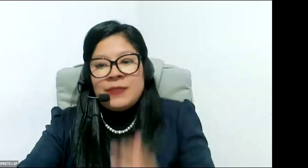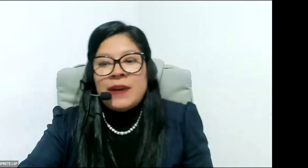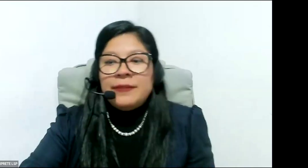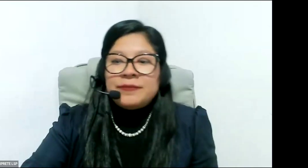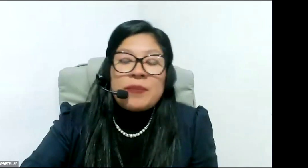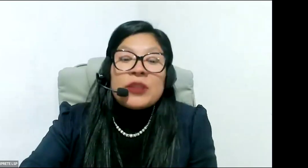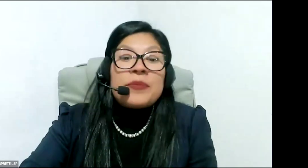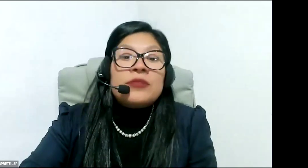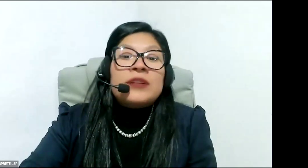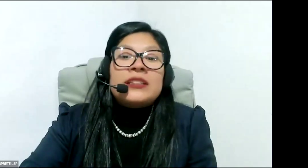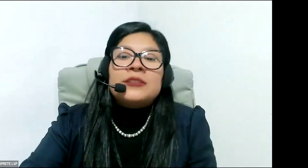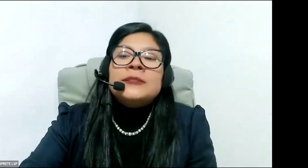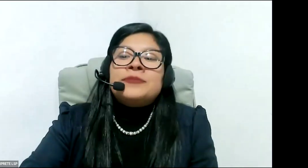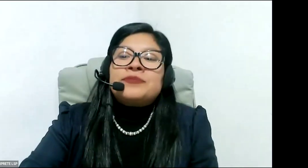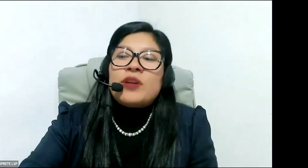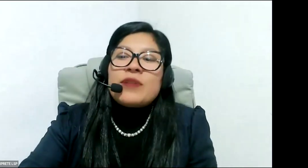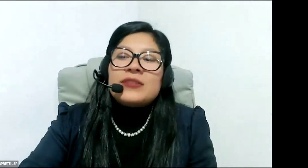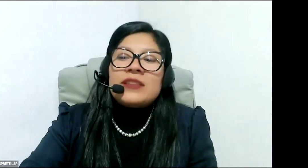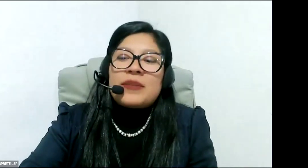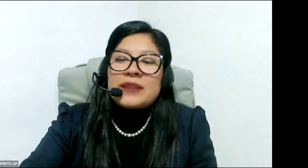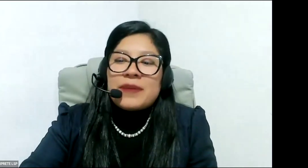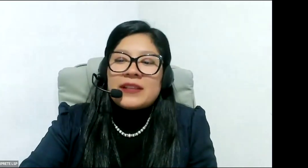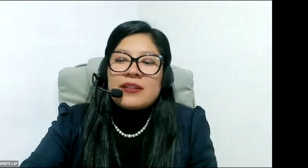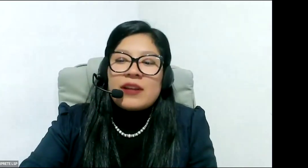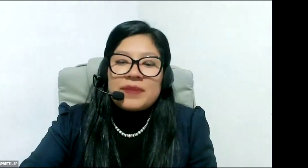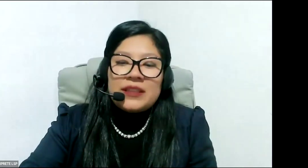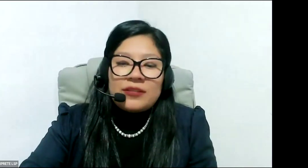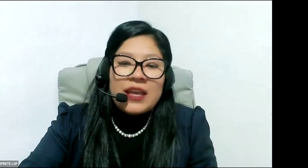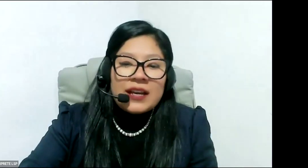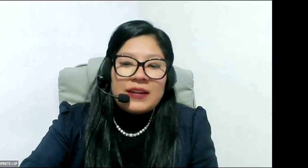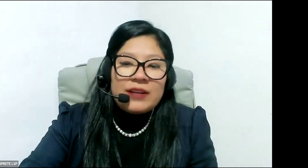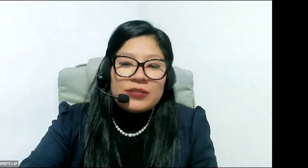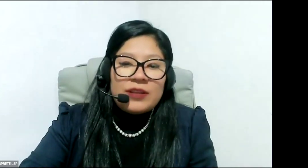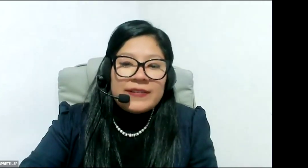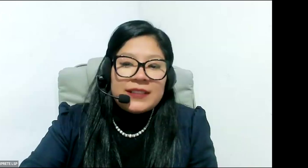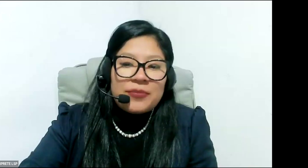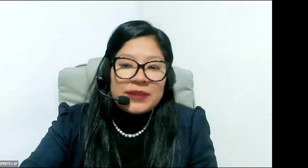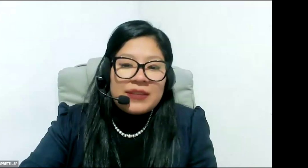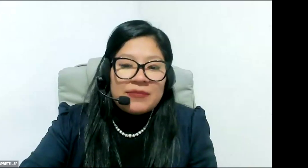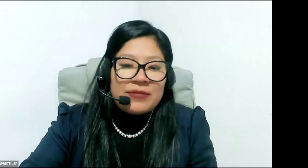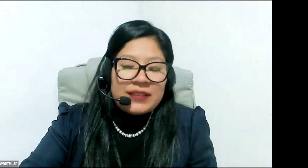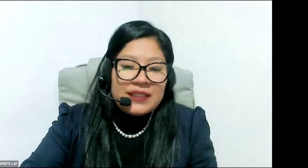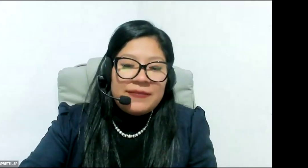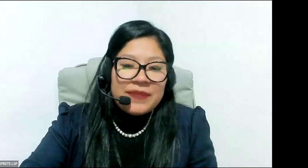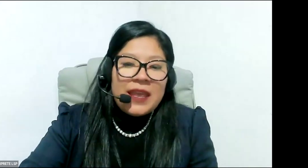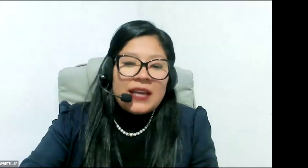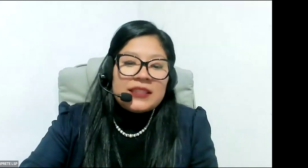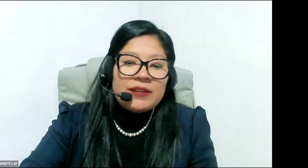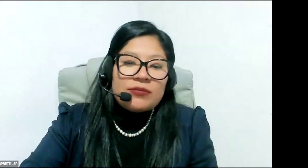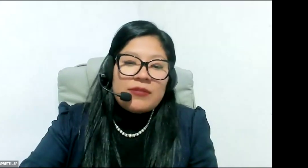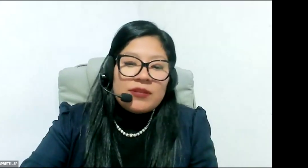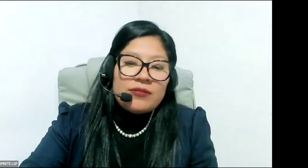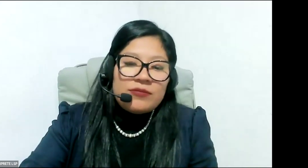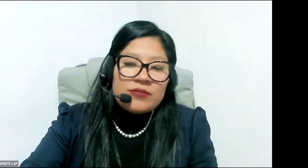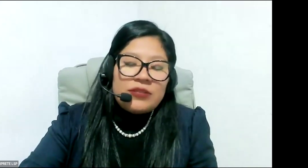va Lima Perdón perdón un ratito voy a buscar su intérprete para hacerlo rapidito Carola tú la vas a interpretar en Manuel si